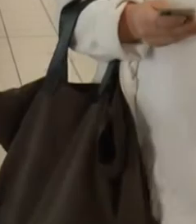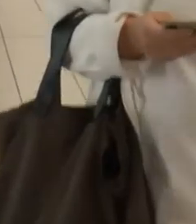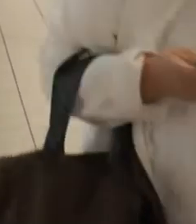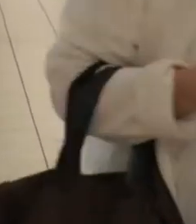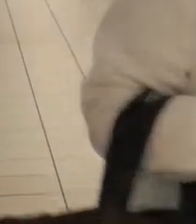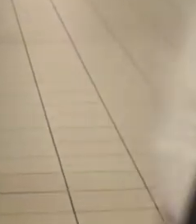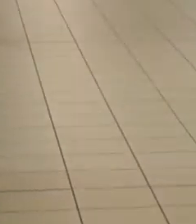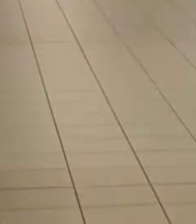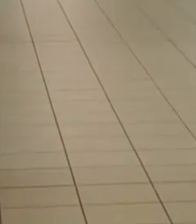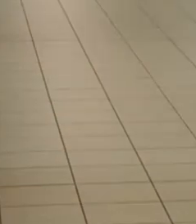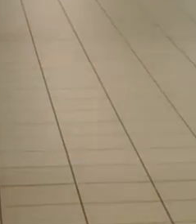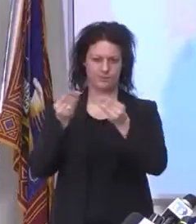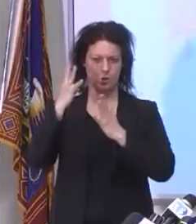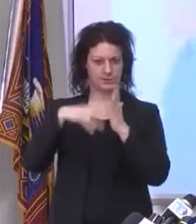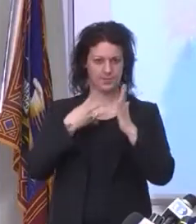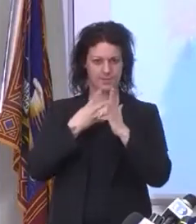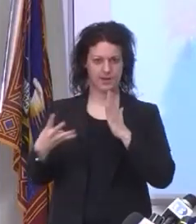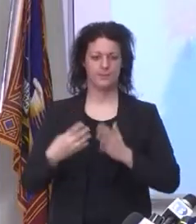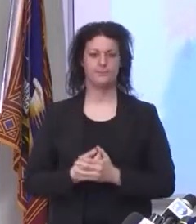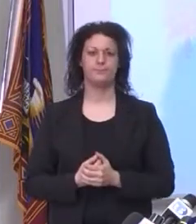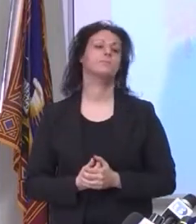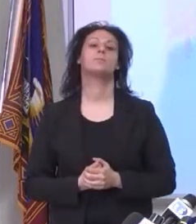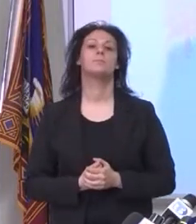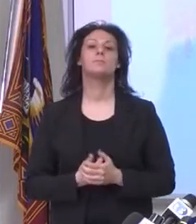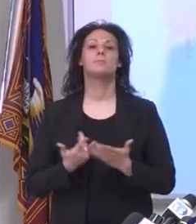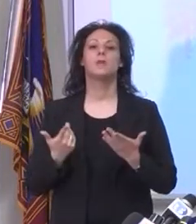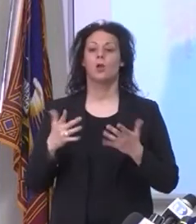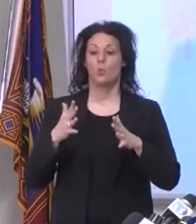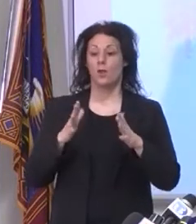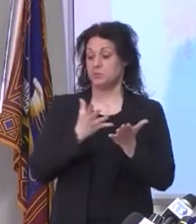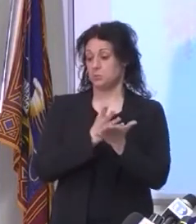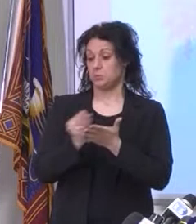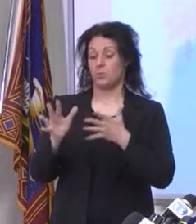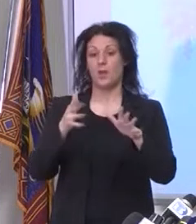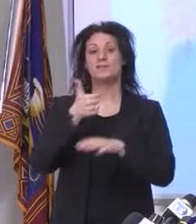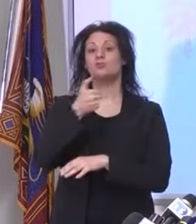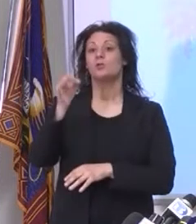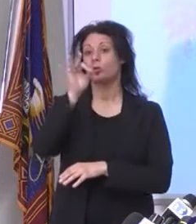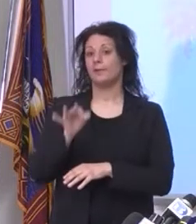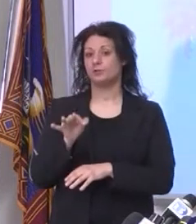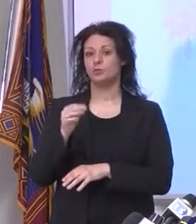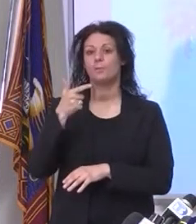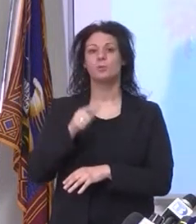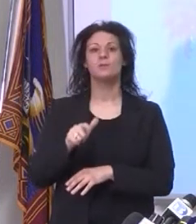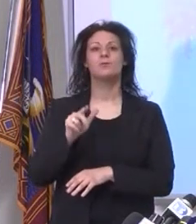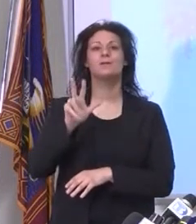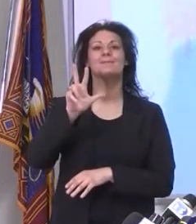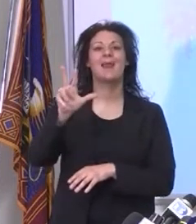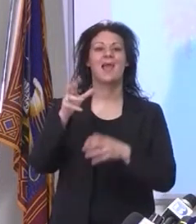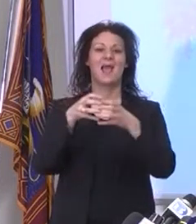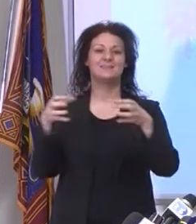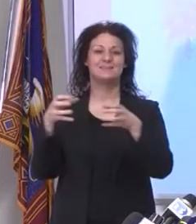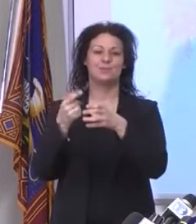reparto dall'unità di crisi di Marghera. Abbiamo un dato che è quasi al 100%, adesso vi spiego perché. Ci sono 3 aziende che sono un po' in